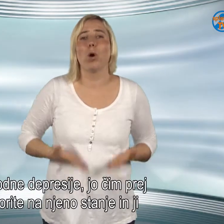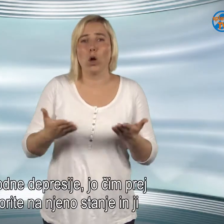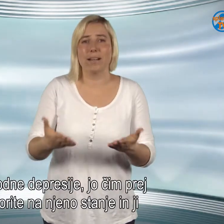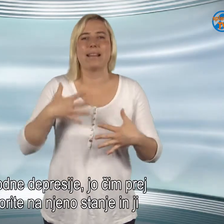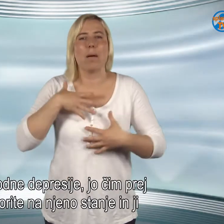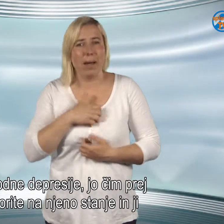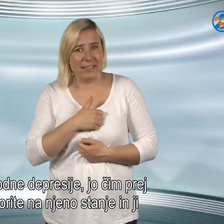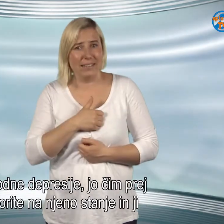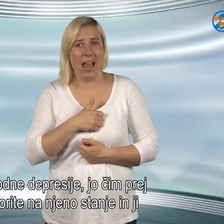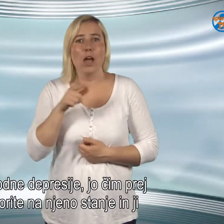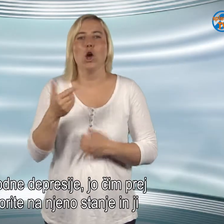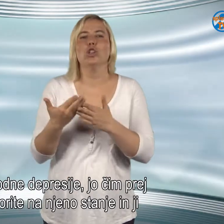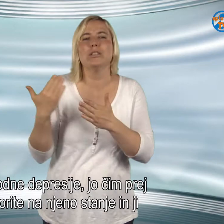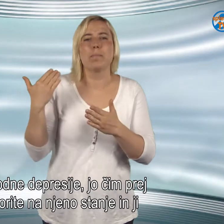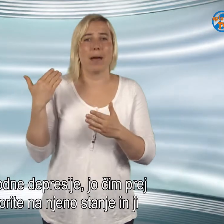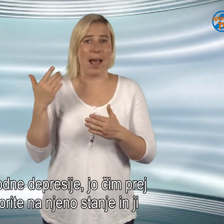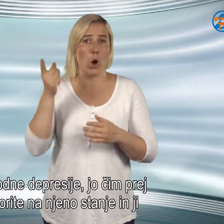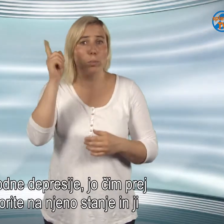in ji svetujte, naj poišče pomoč.